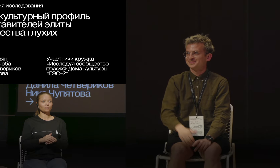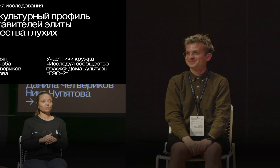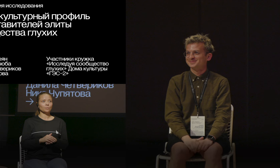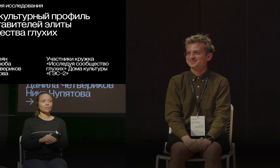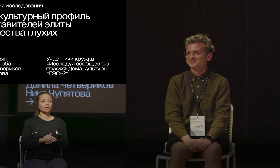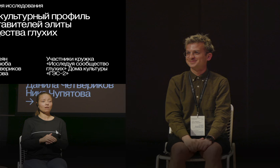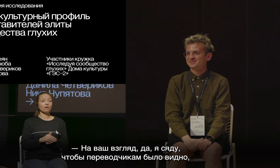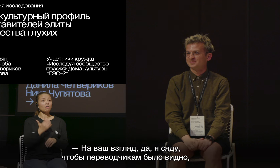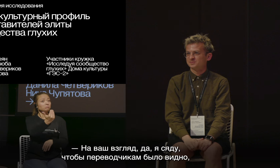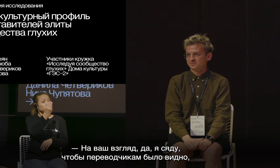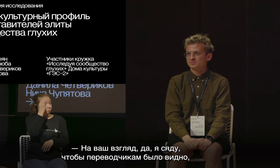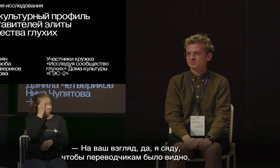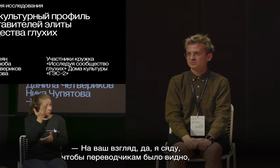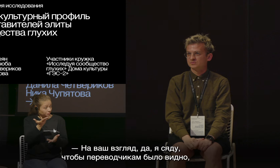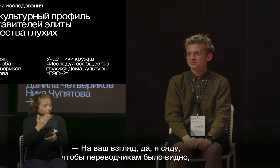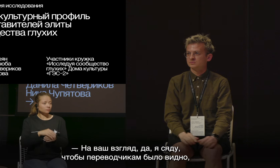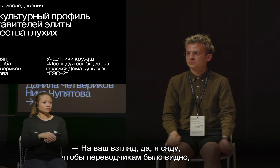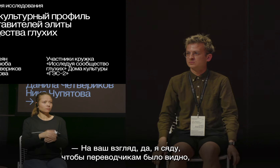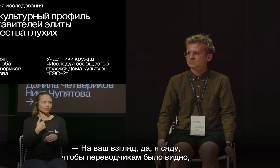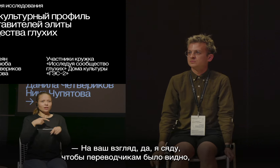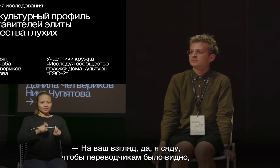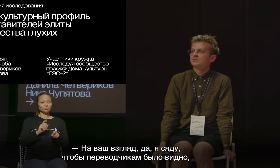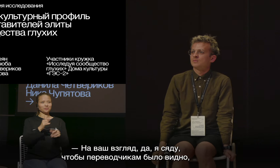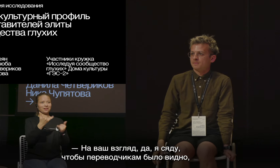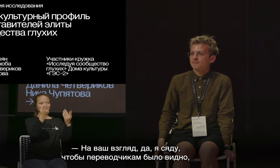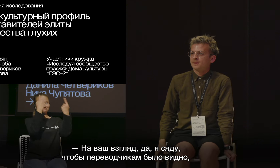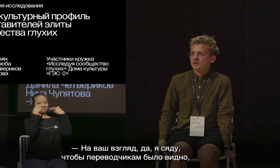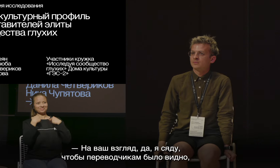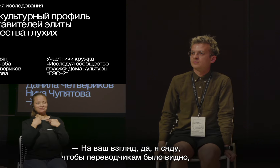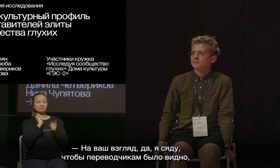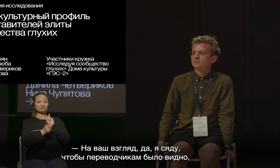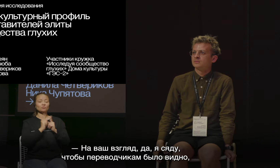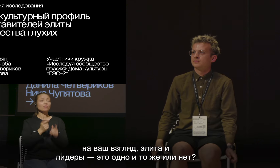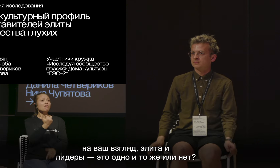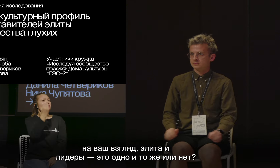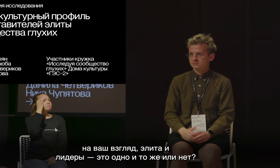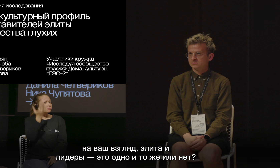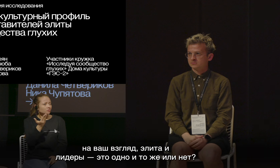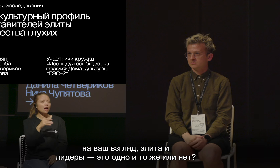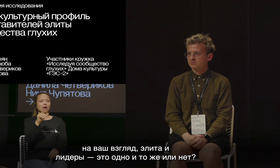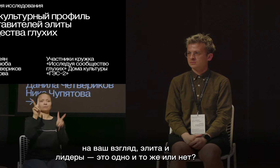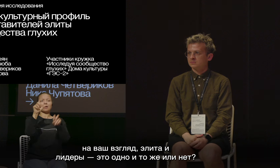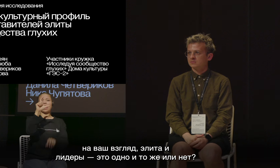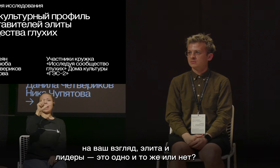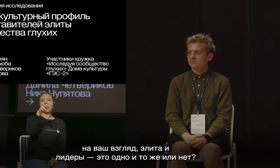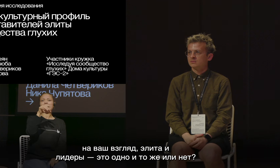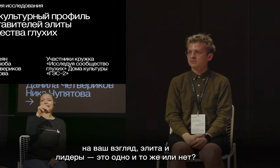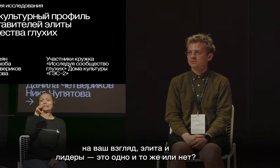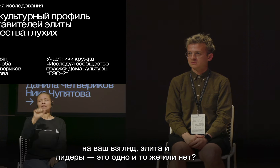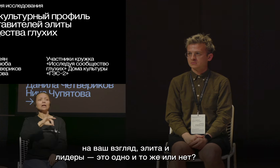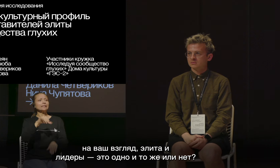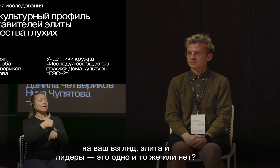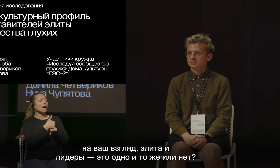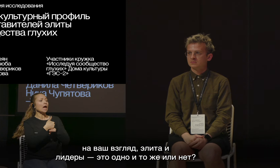На ваш взгляд, да, я сяду, чтобы переводчика было видно. На ваш взгляд, элита и лидеры – это одно и то же или